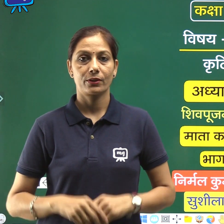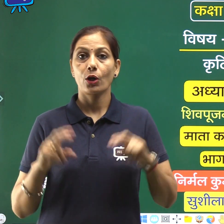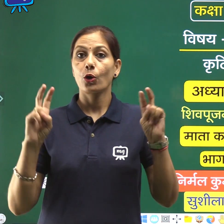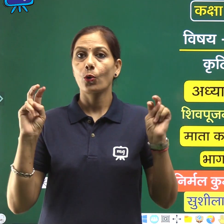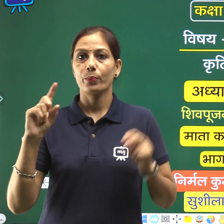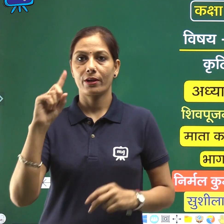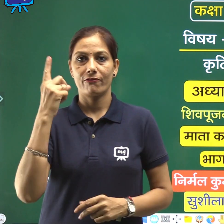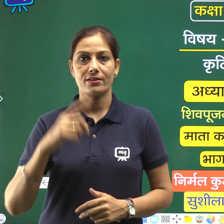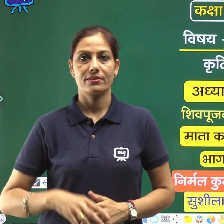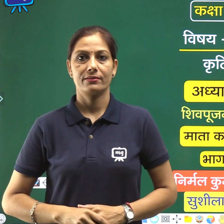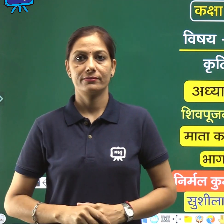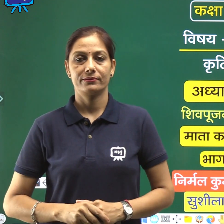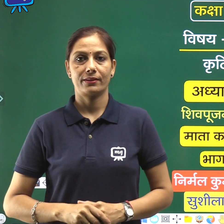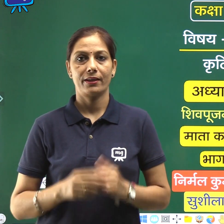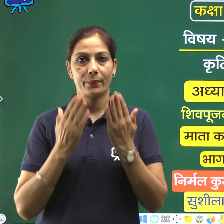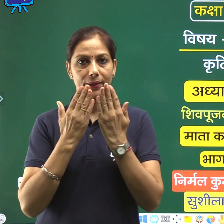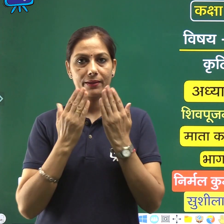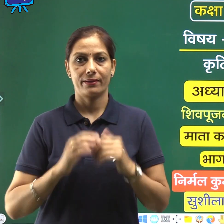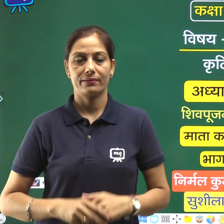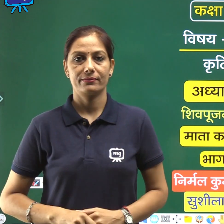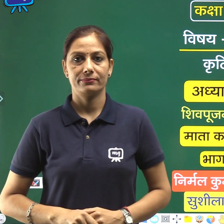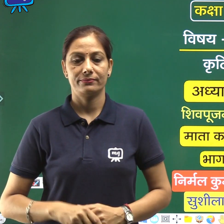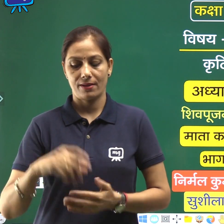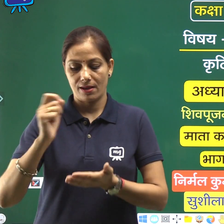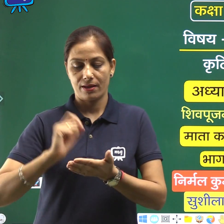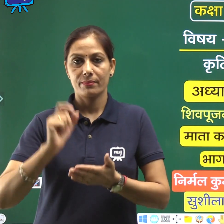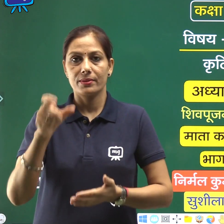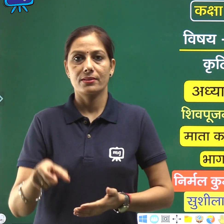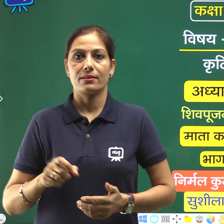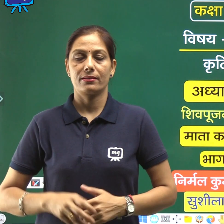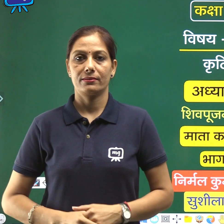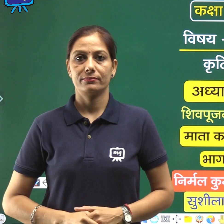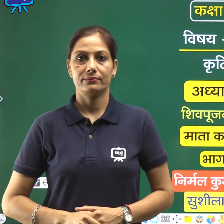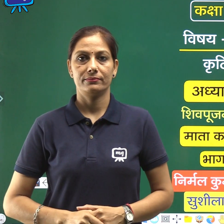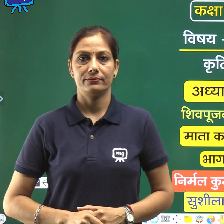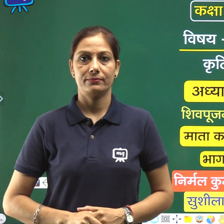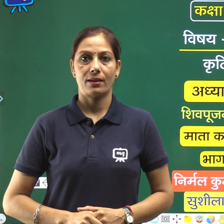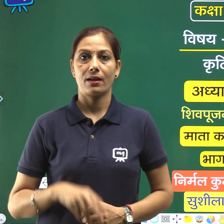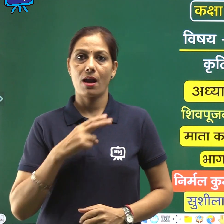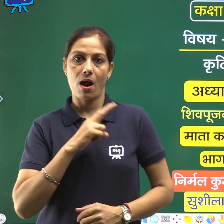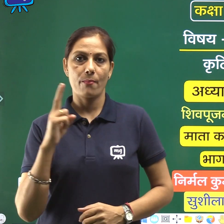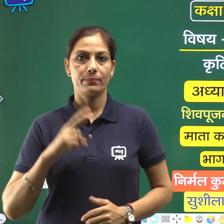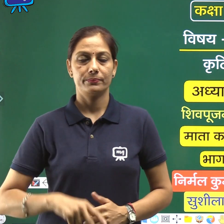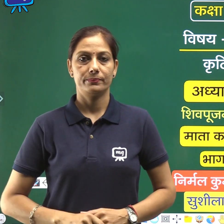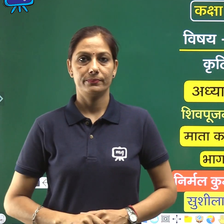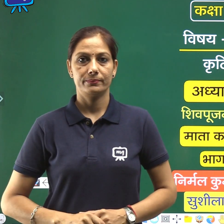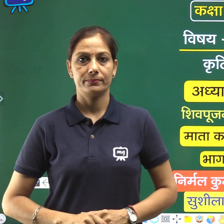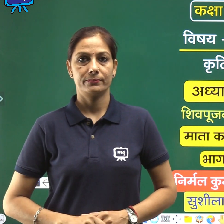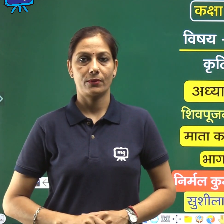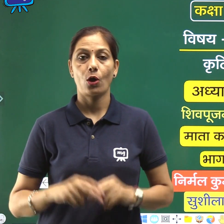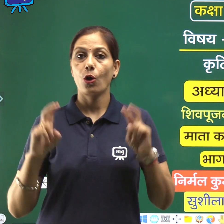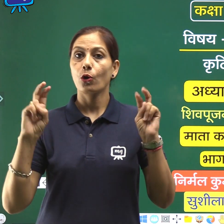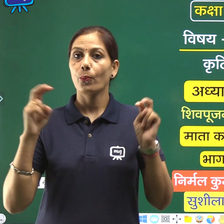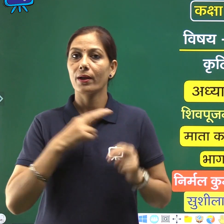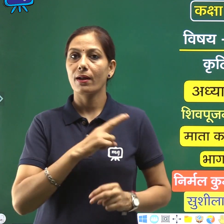अध्याय 1 पढ़ेंगे। लेखक हैं शिव पूजन सहाय। अध्याय